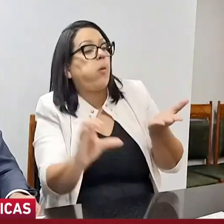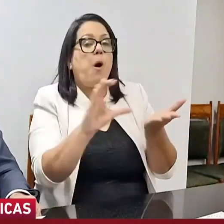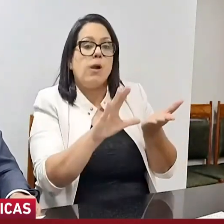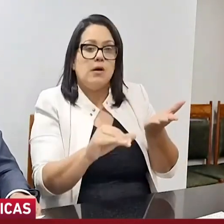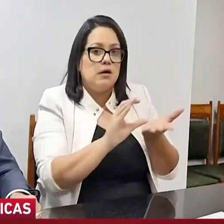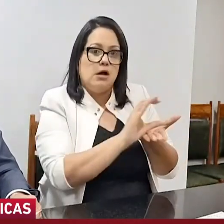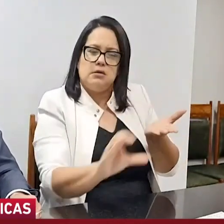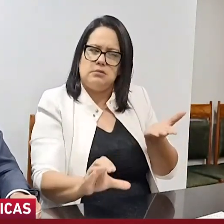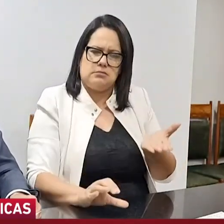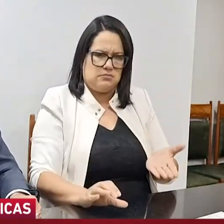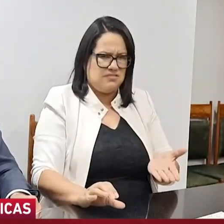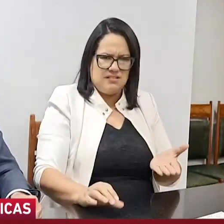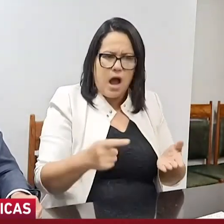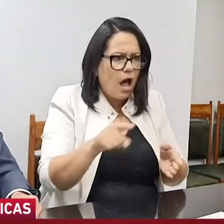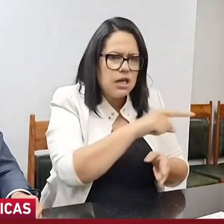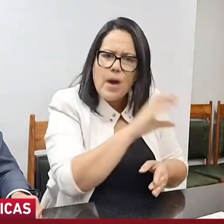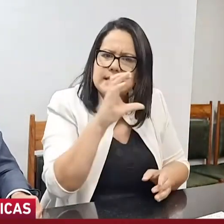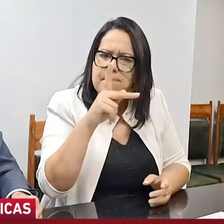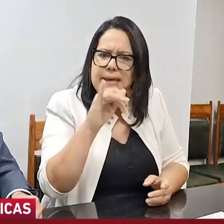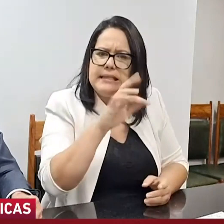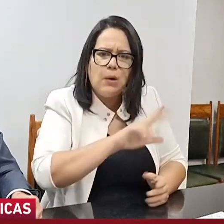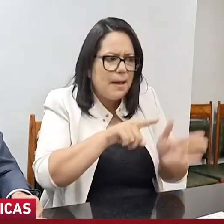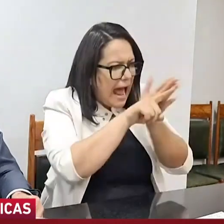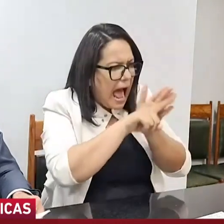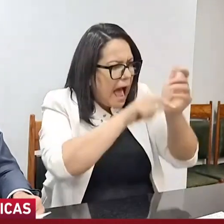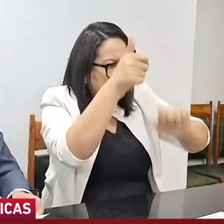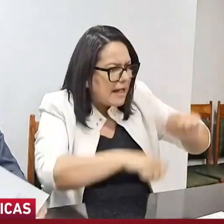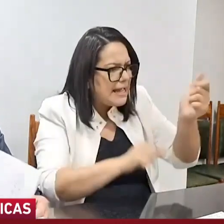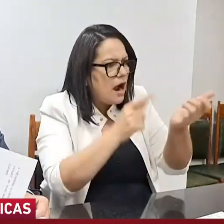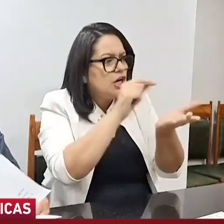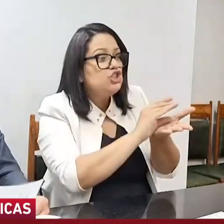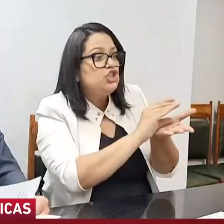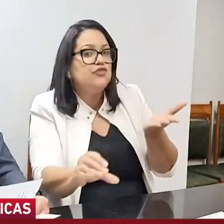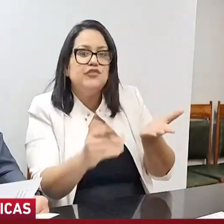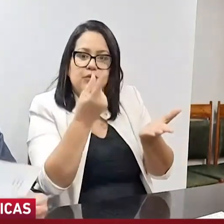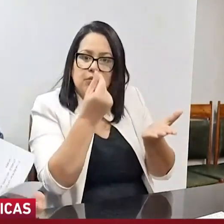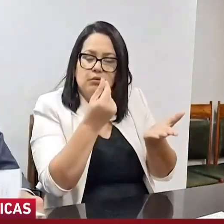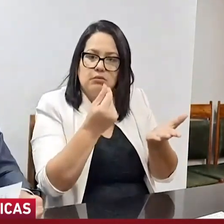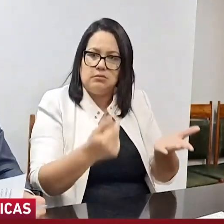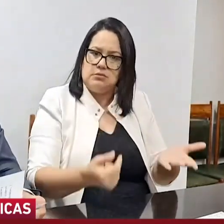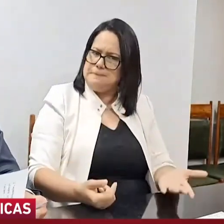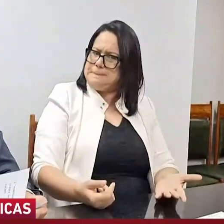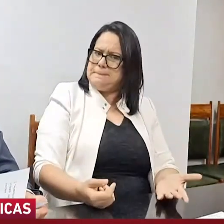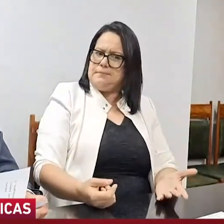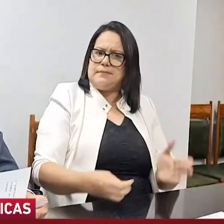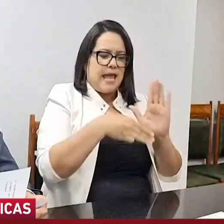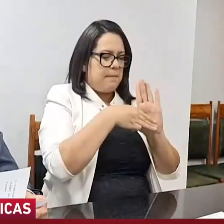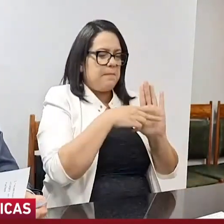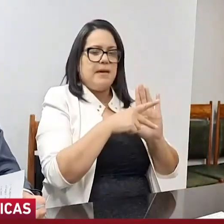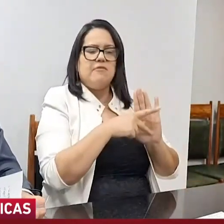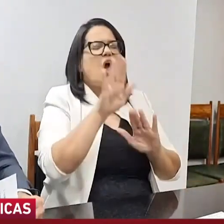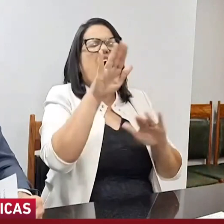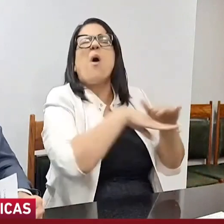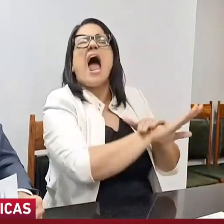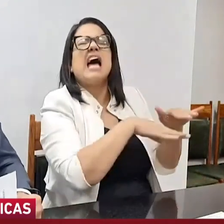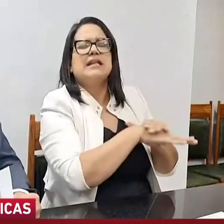CPI completamente política. E daí a gente vê cada vez mais, né, o MP pedindo arquivamento.